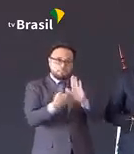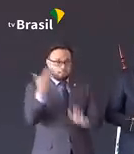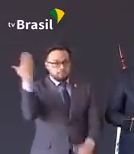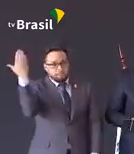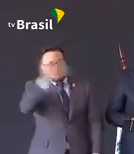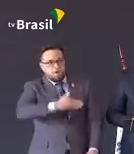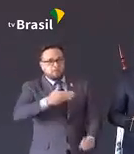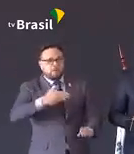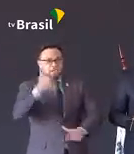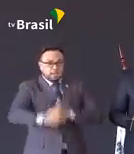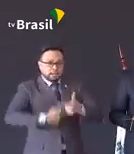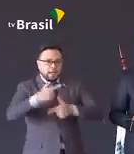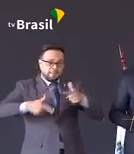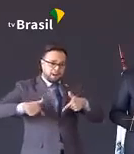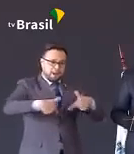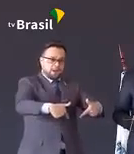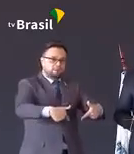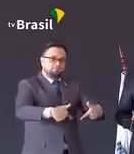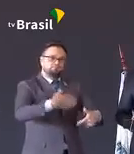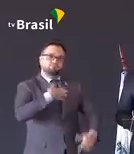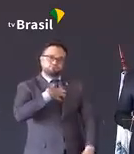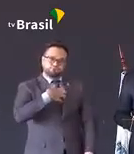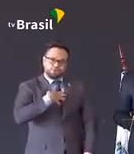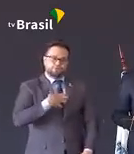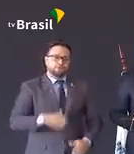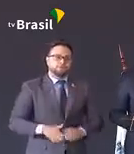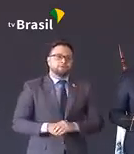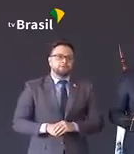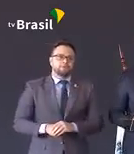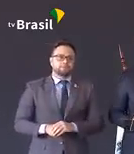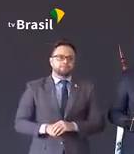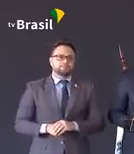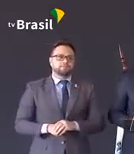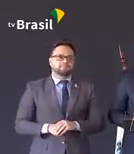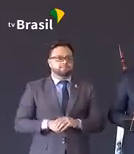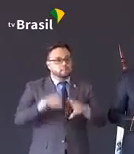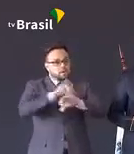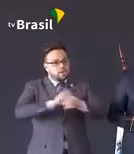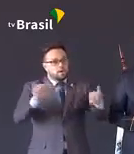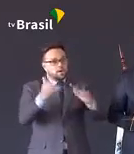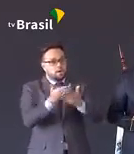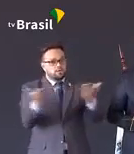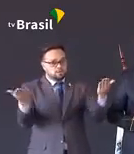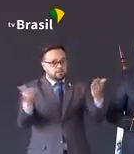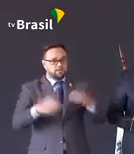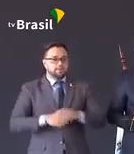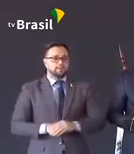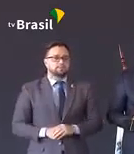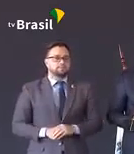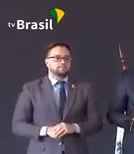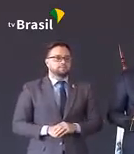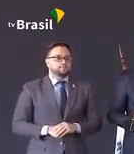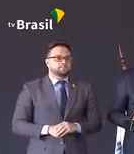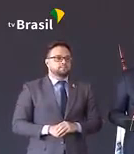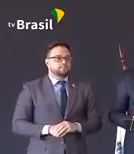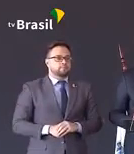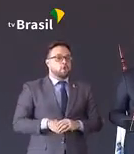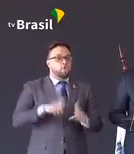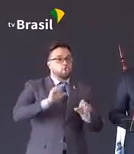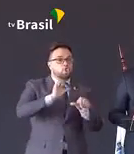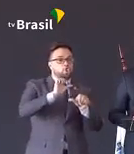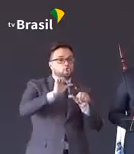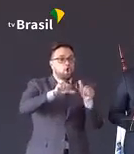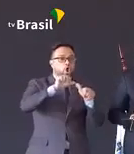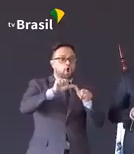essa forma de trabalhar. E eu digo a vocês, quando houve, em boa hora, a troca de